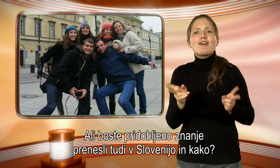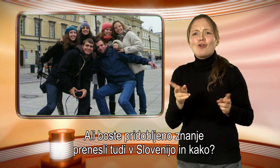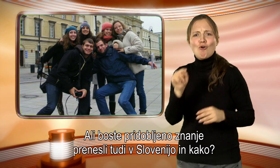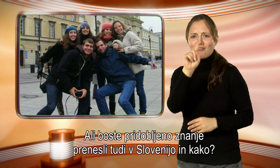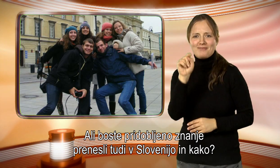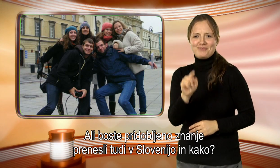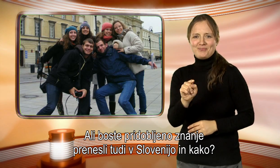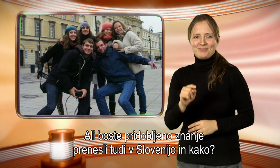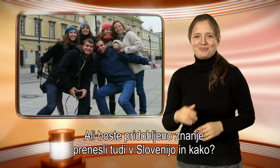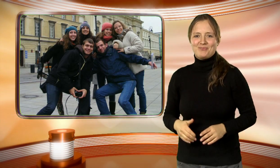In kako?